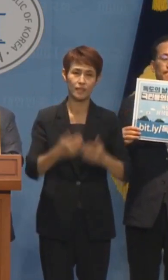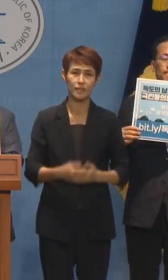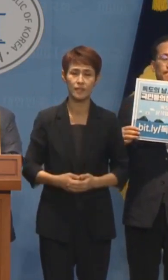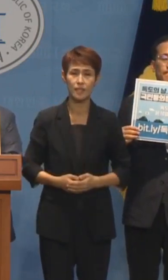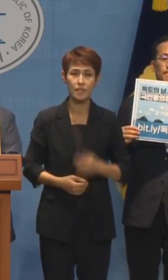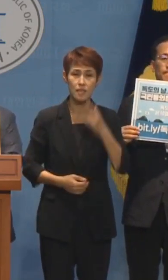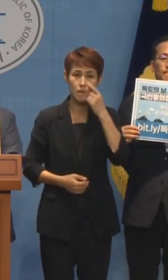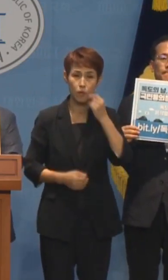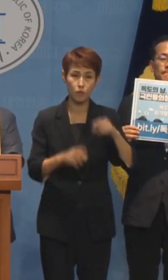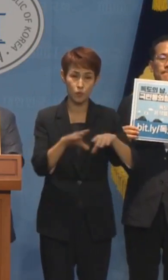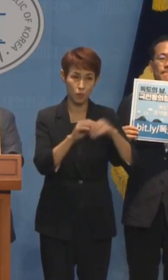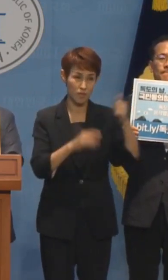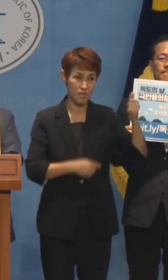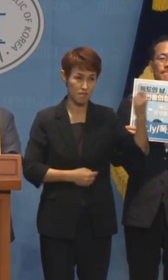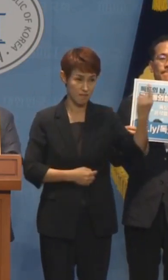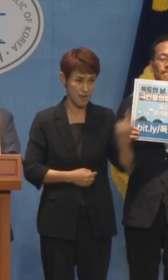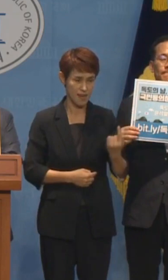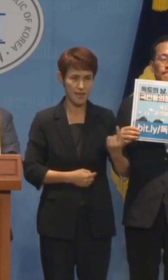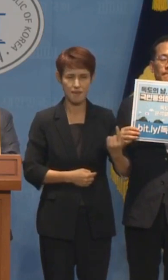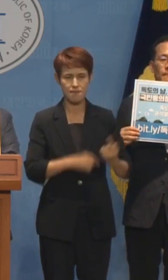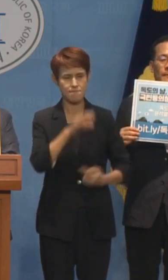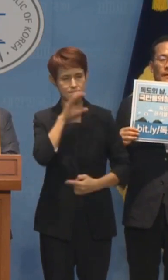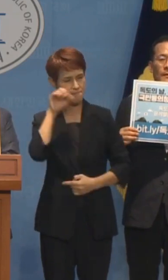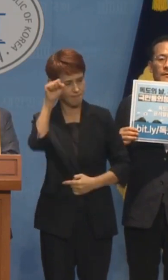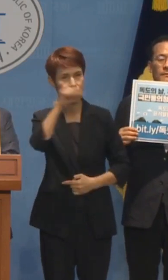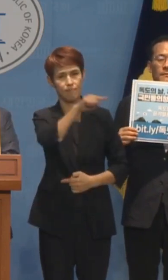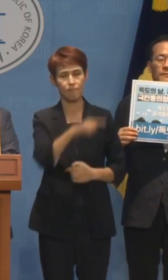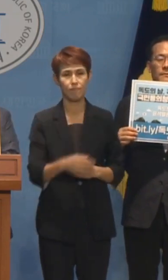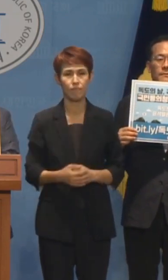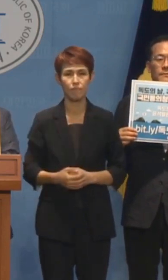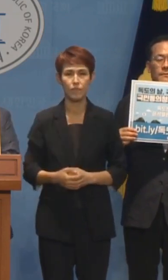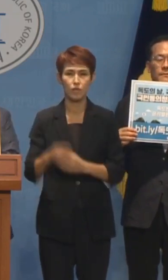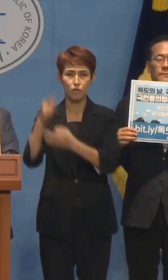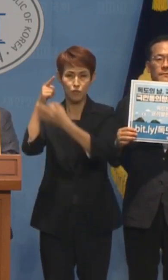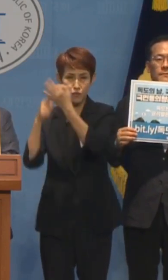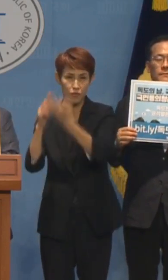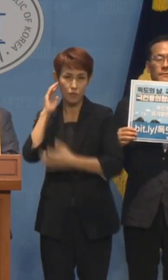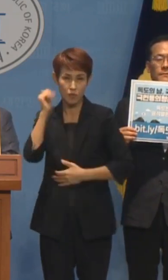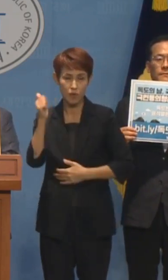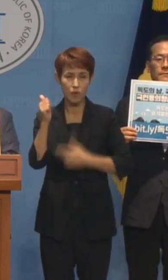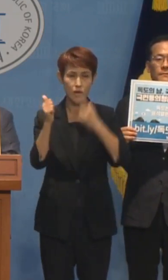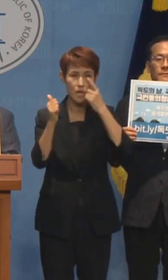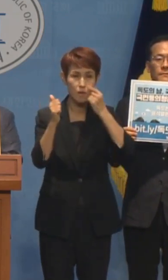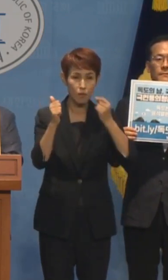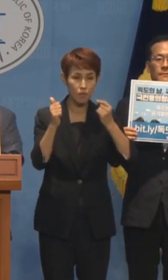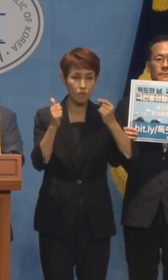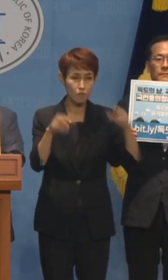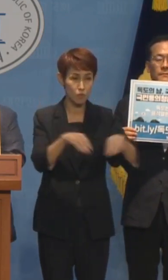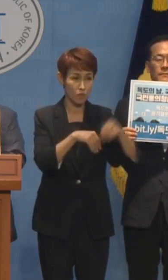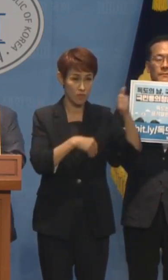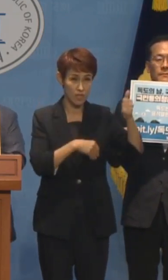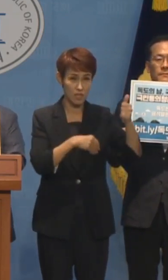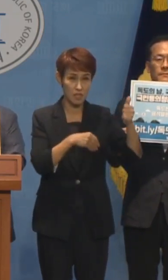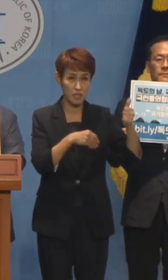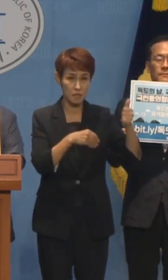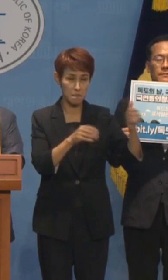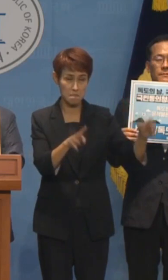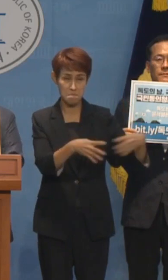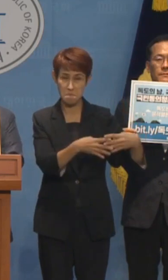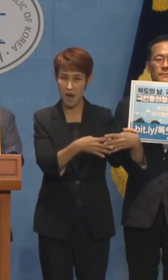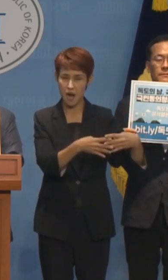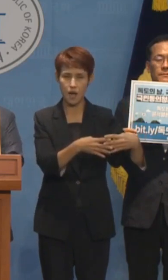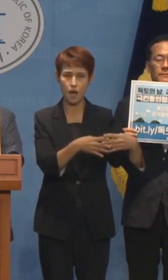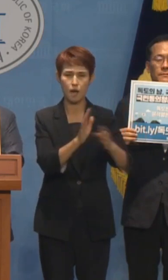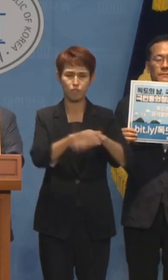방안 강력히 규탄합니다 윤성과 시다가 어떠한 미학을 했던 그건 전면 무효입니다 경술국치 무효인